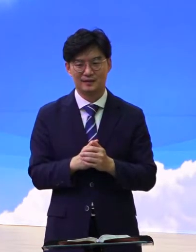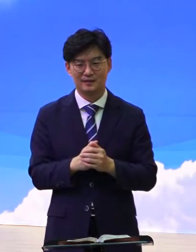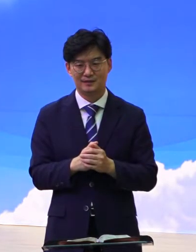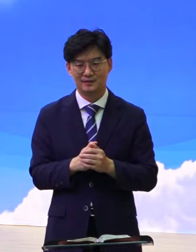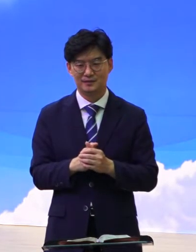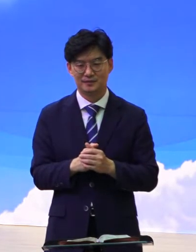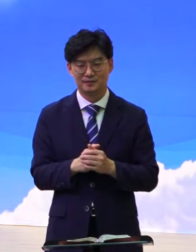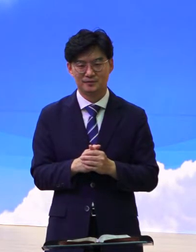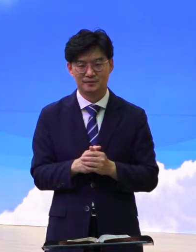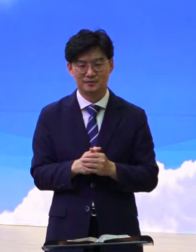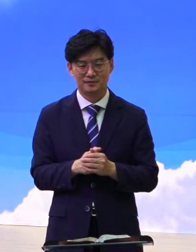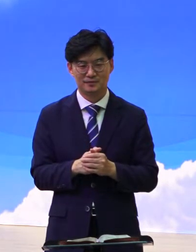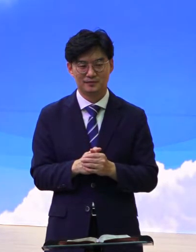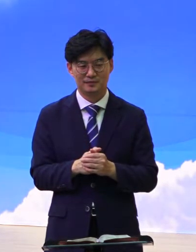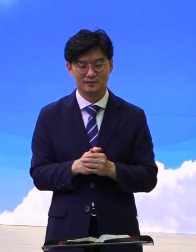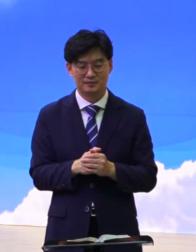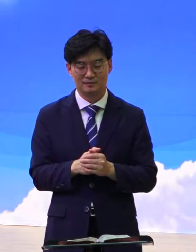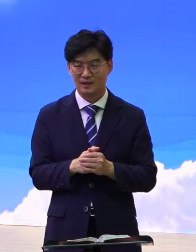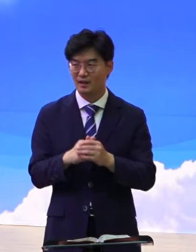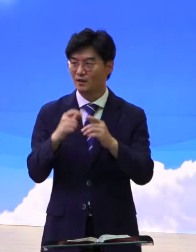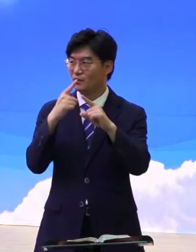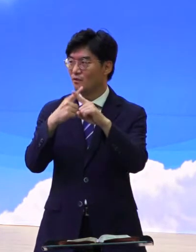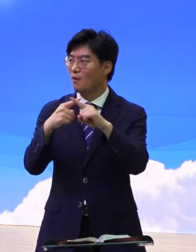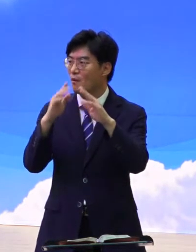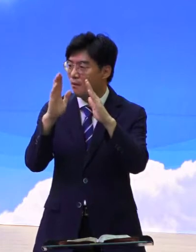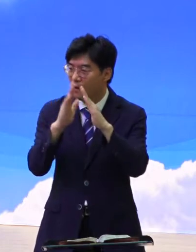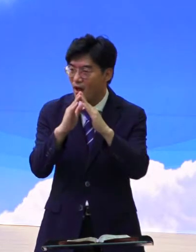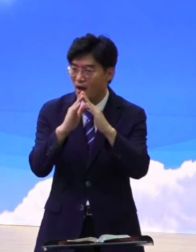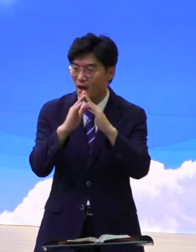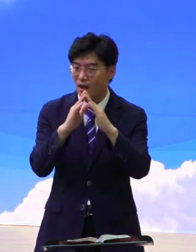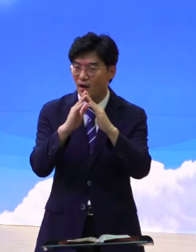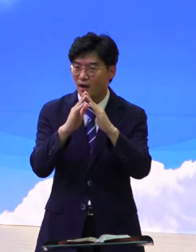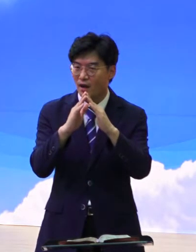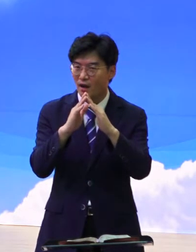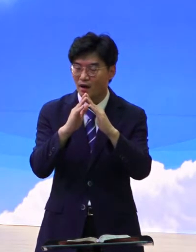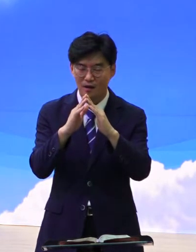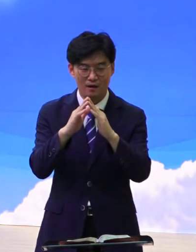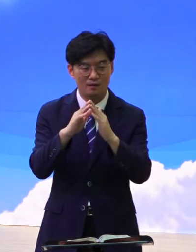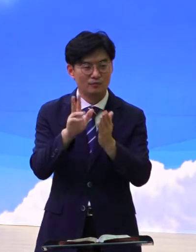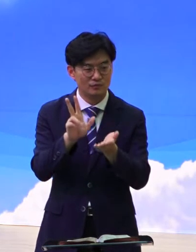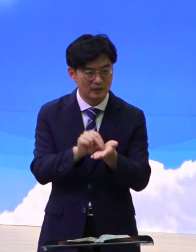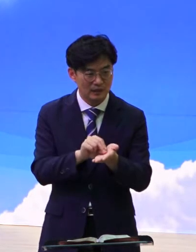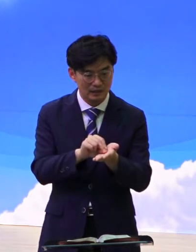말하는 위기, 이 교회의 위기가 상황 탓인가요?